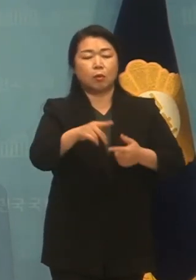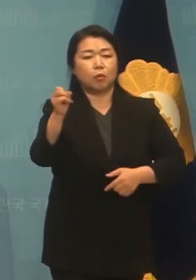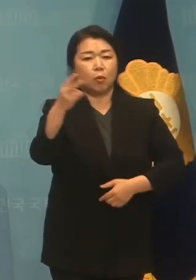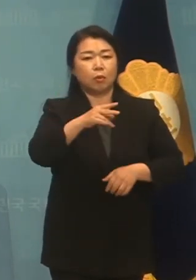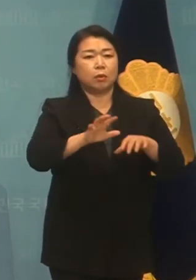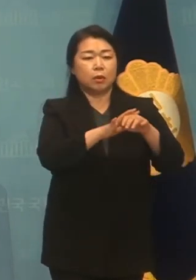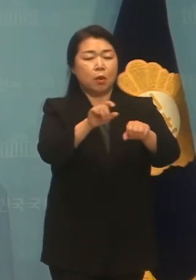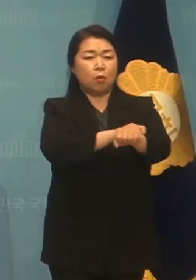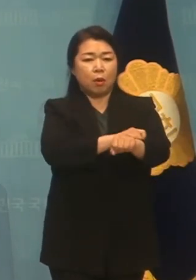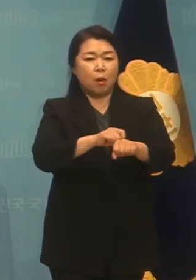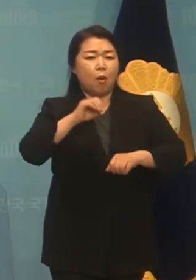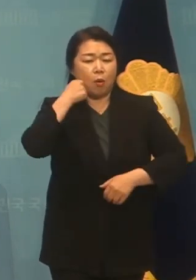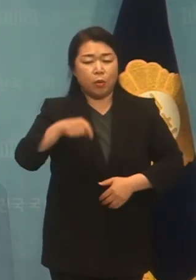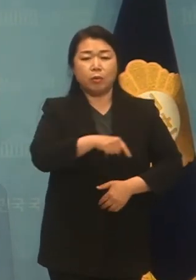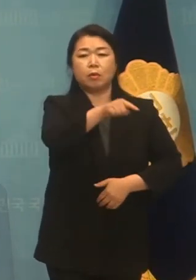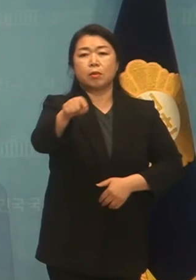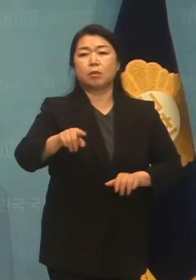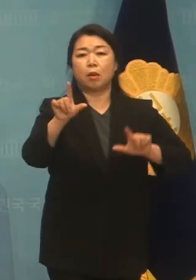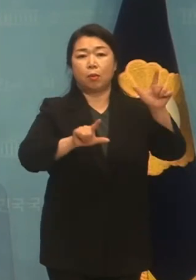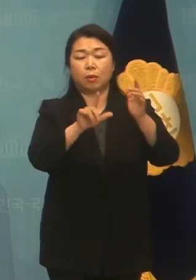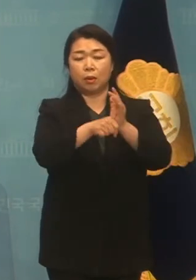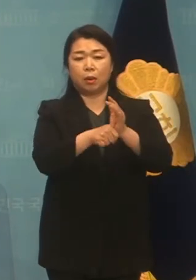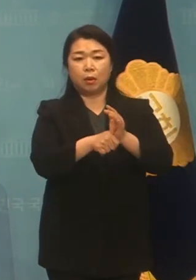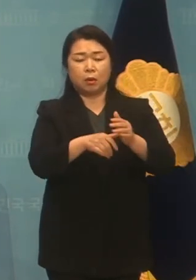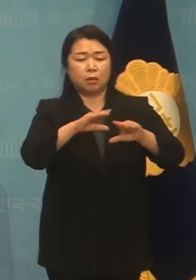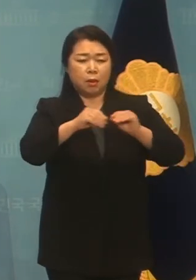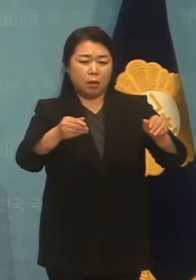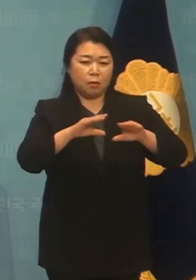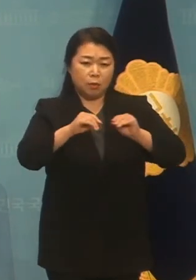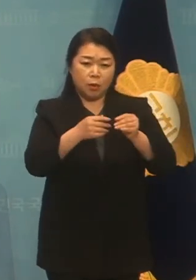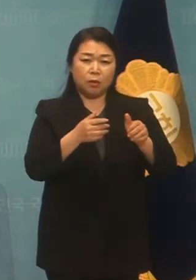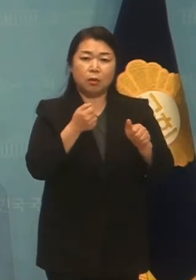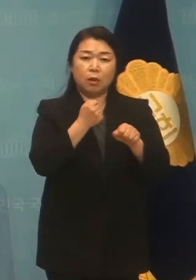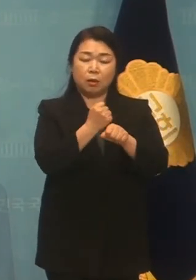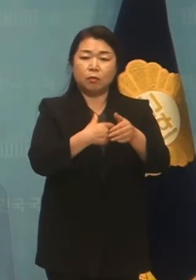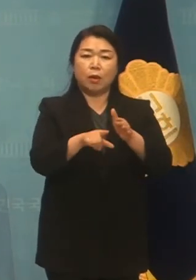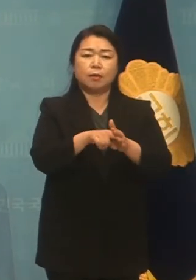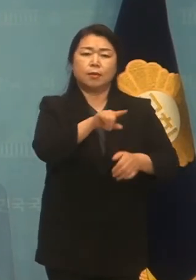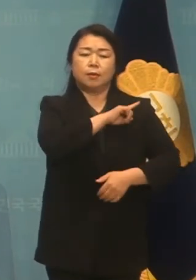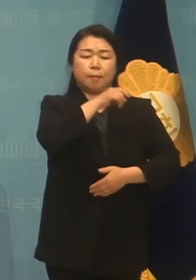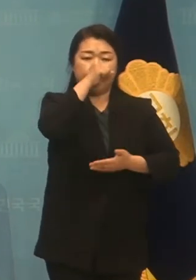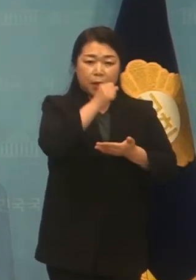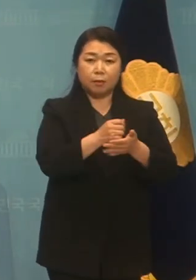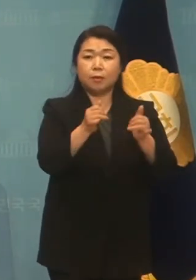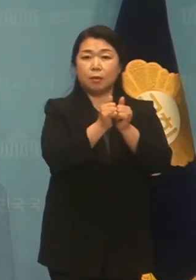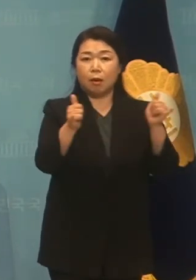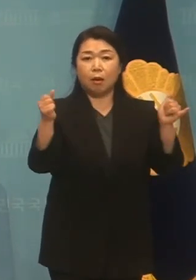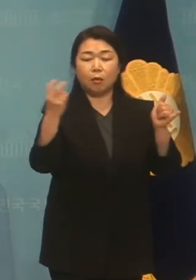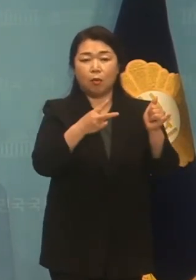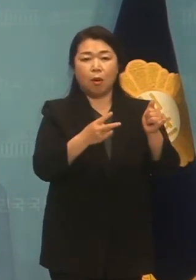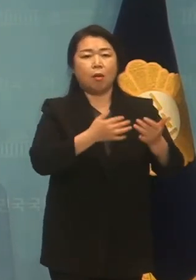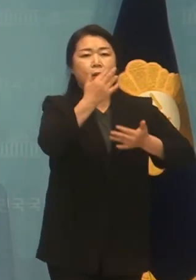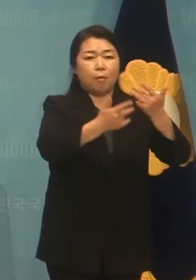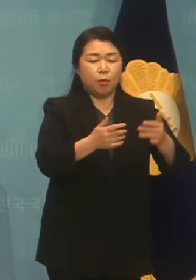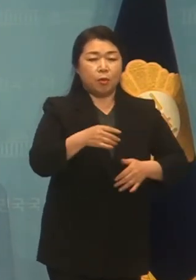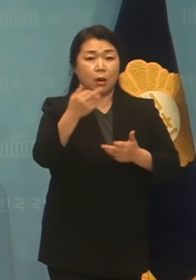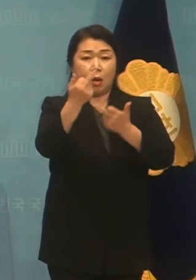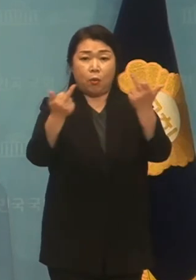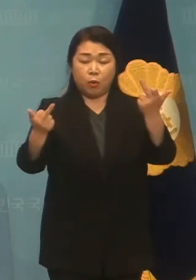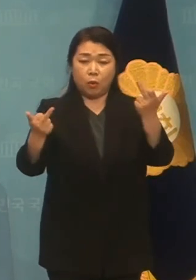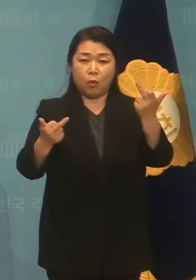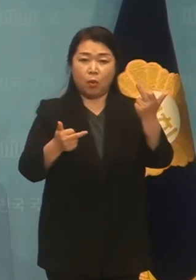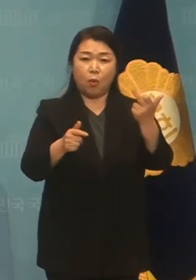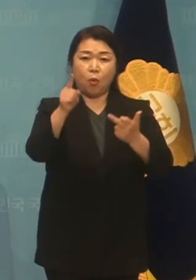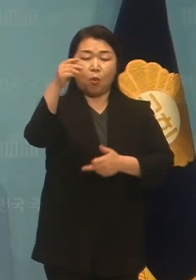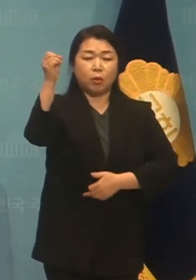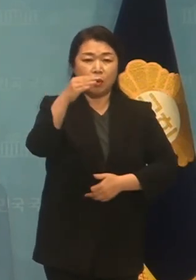특히 코로나19로 이렇게 어려운 이 시기에 이 재난을 극복할 가장 적임자이고 산불, 강원도 고성